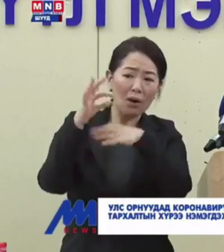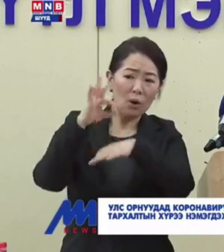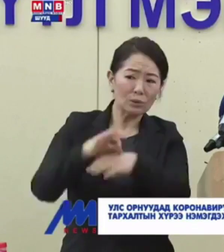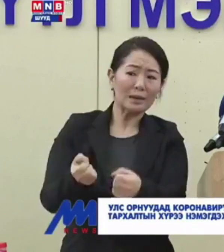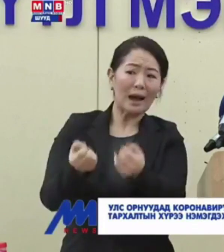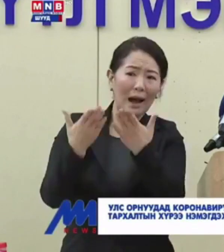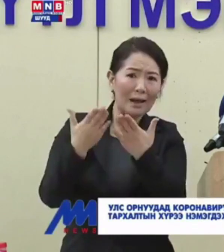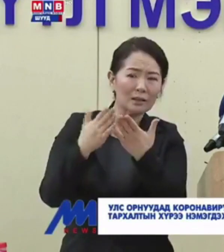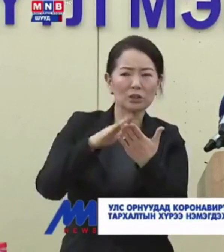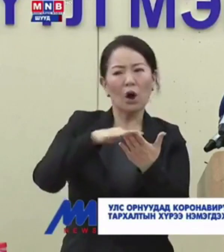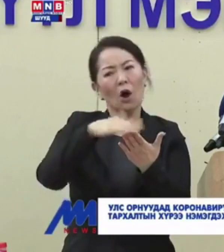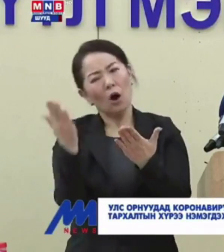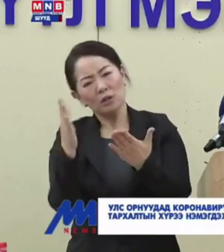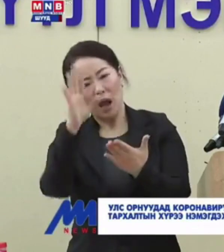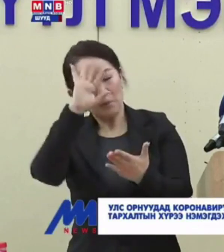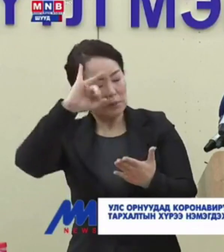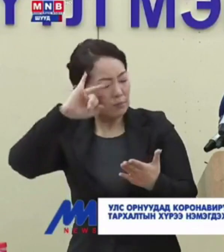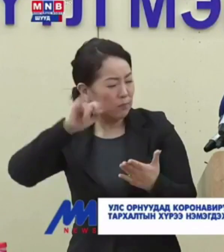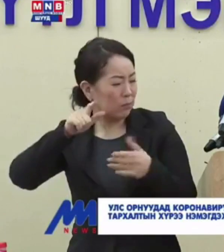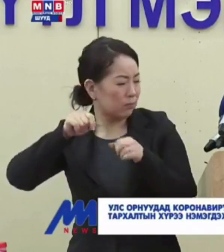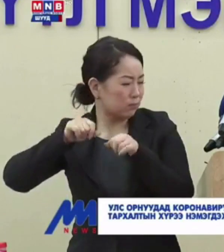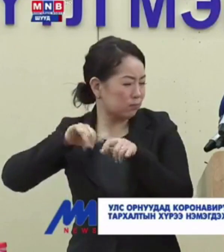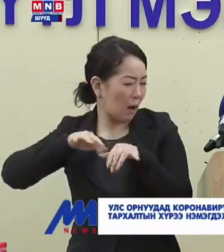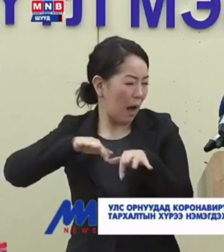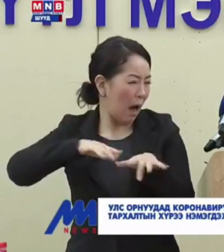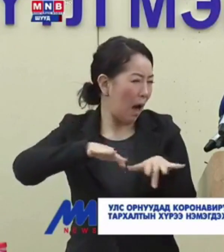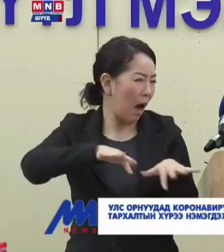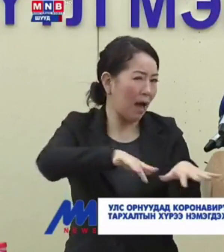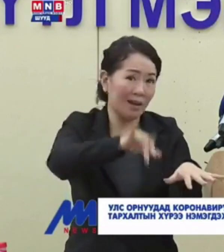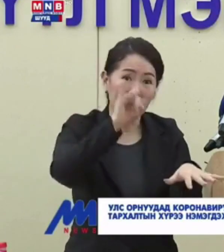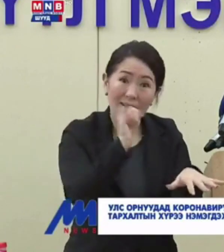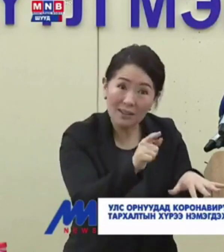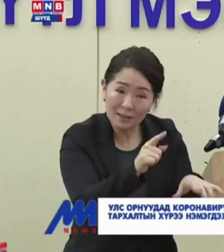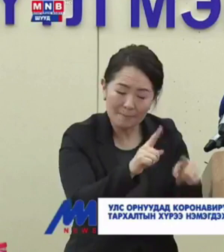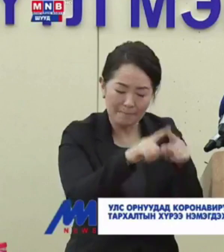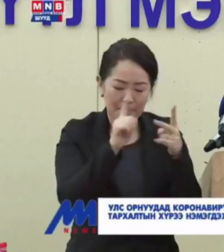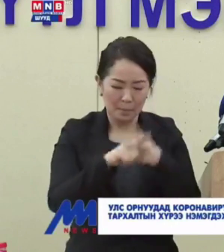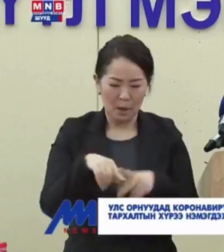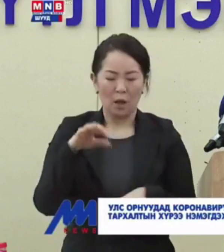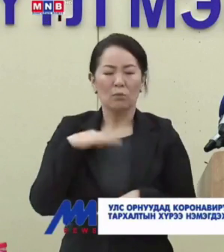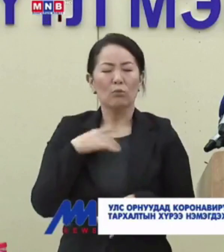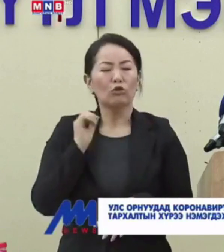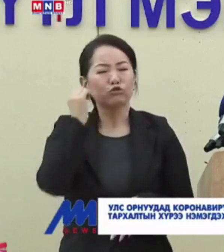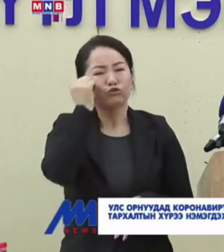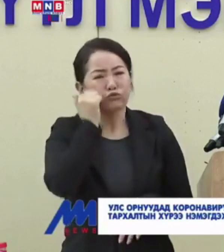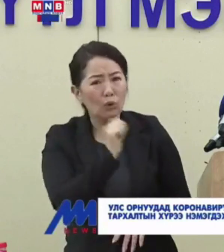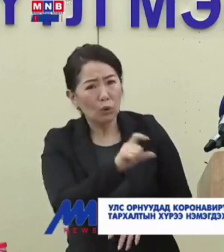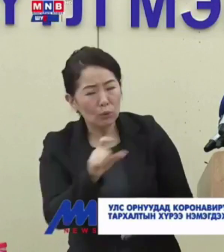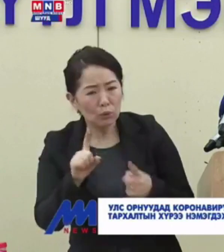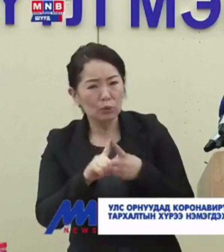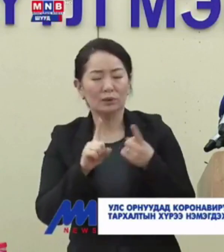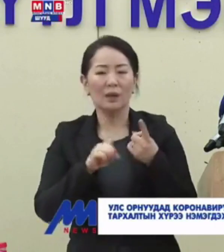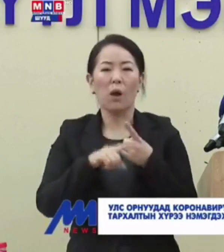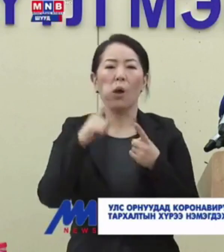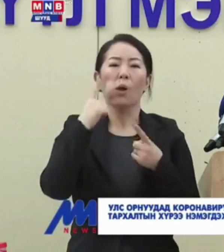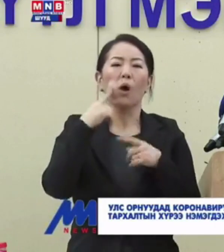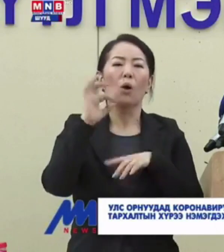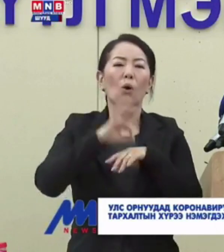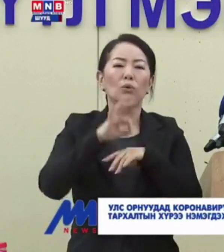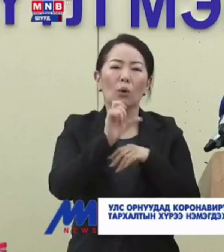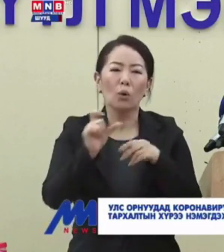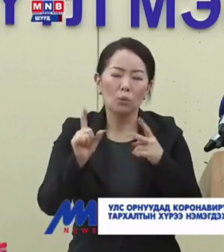одоо хүчтэй өндөр тархалттай байна. Тэгээд манай эрсэл бүлийн хүмүүсийн одоо буюу өндөр настан, одоо сахарын